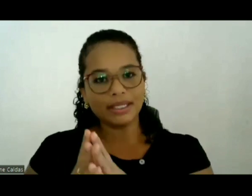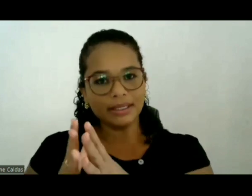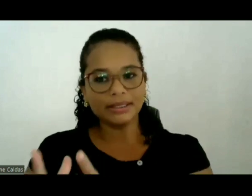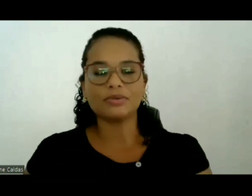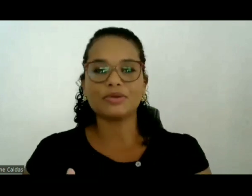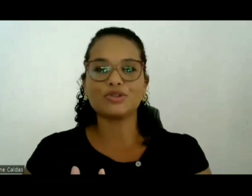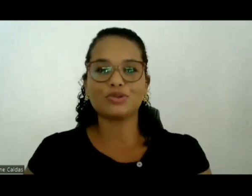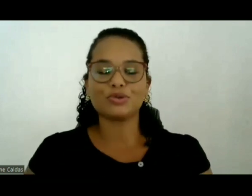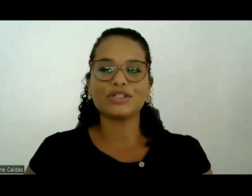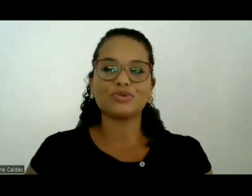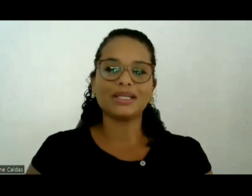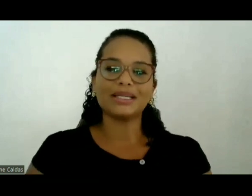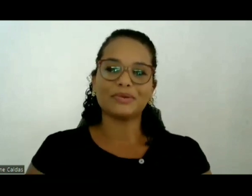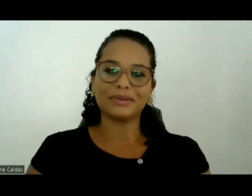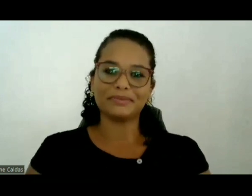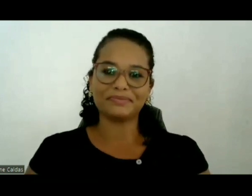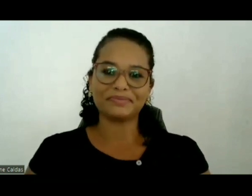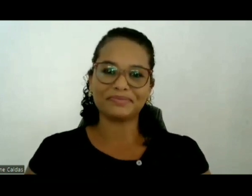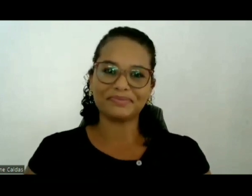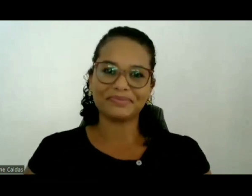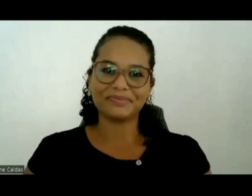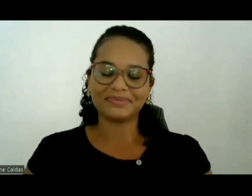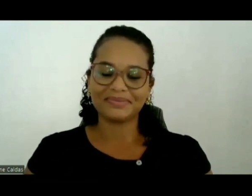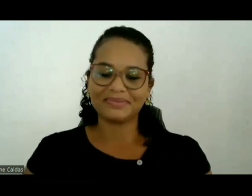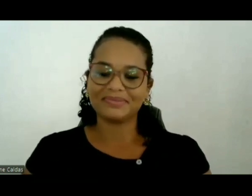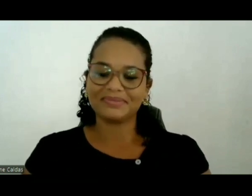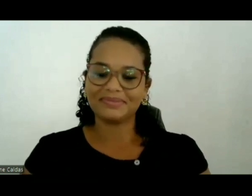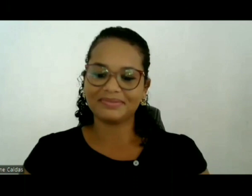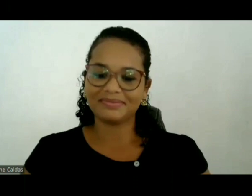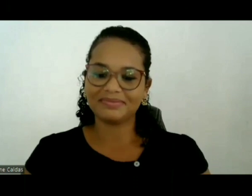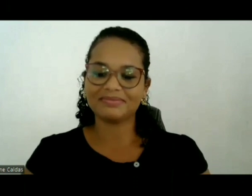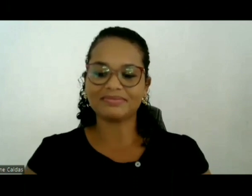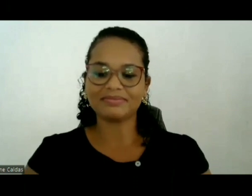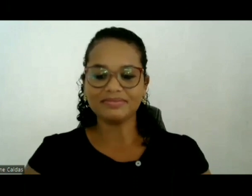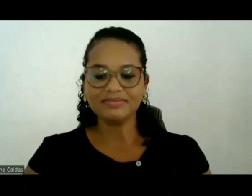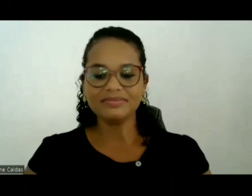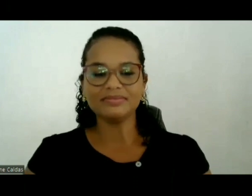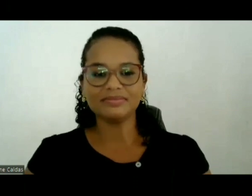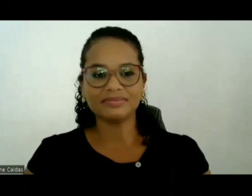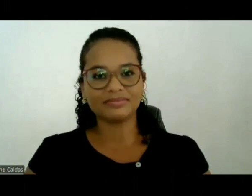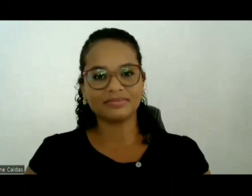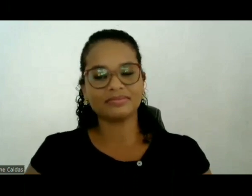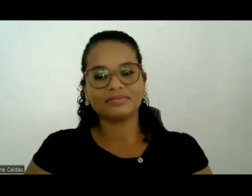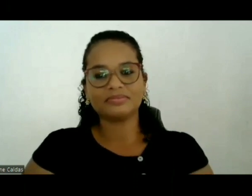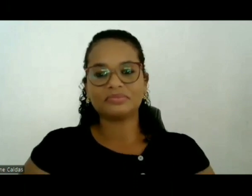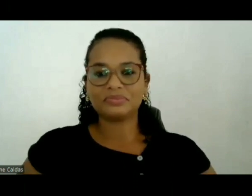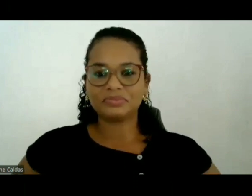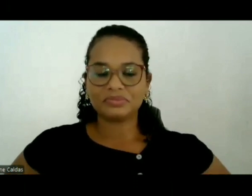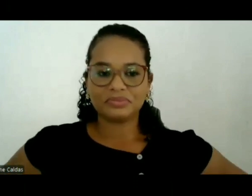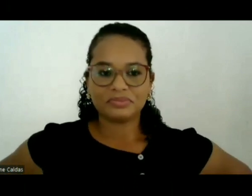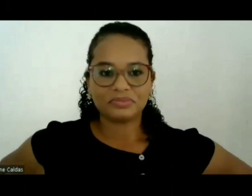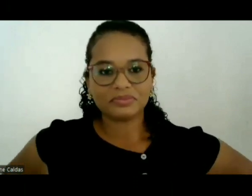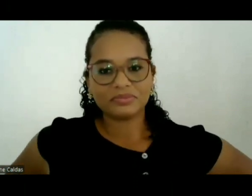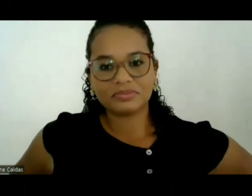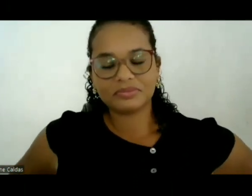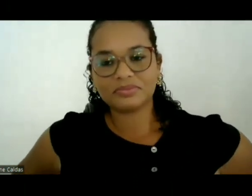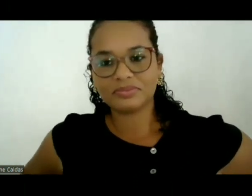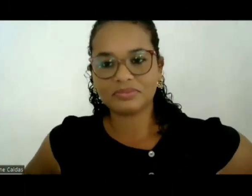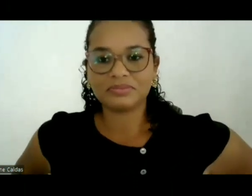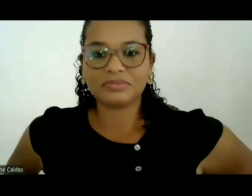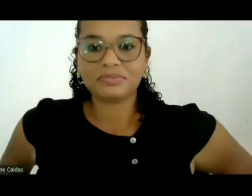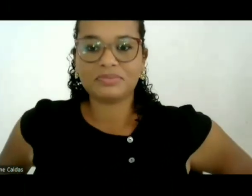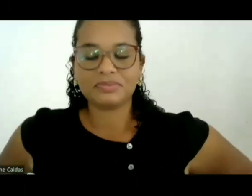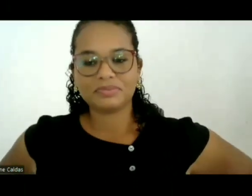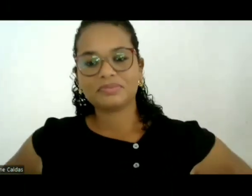tem toda uma estrutura de uma língua. É verdade, tá vendo? Então, só aí, ó, já foram duas